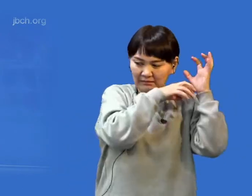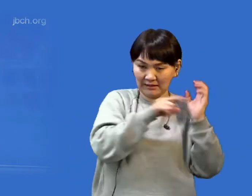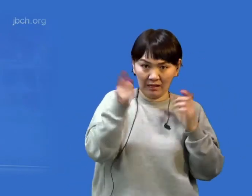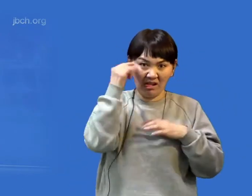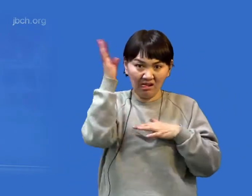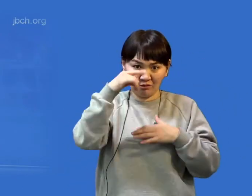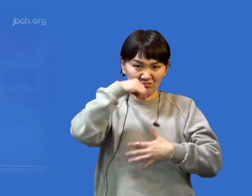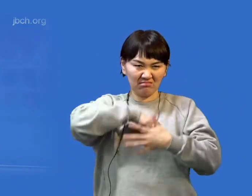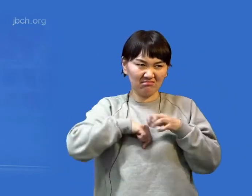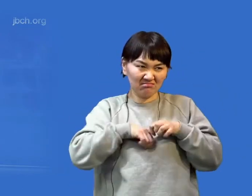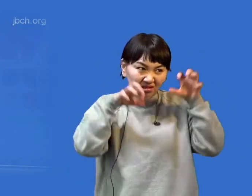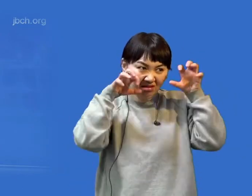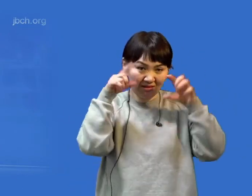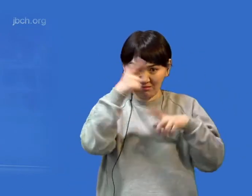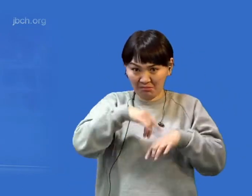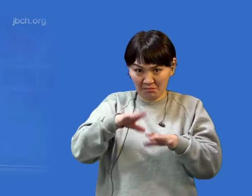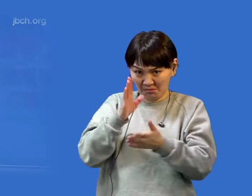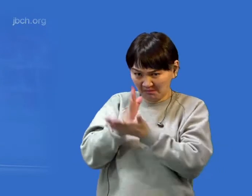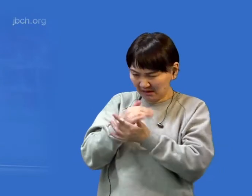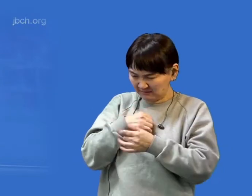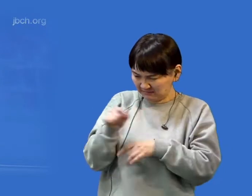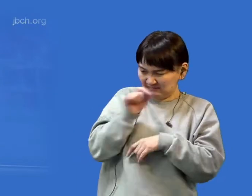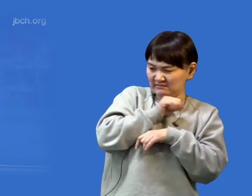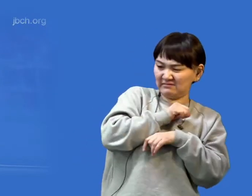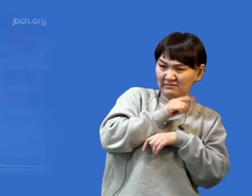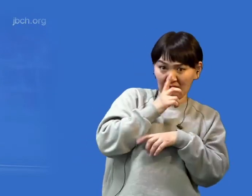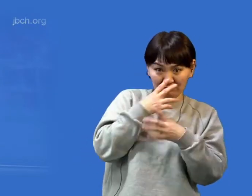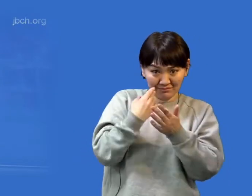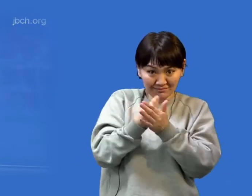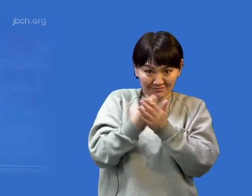байгаа юм чинь. Хүн хүртэл